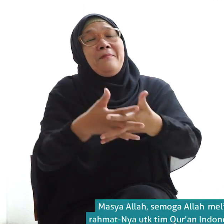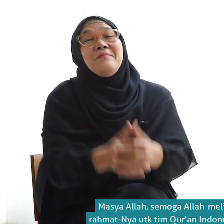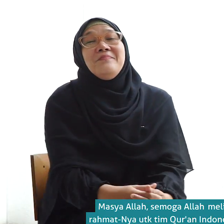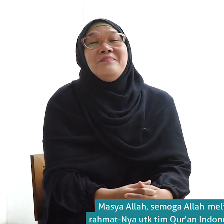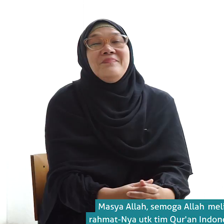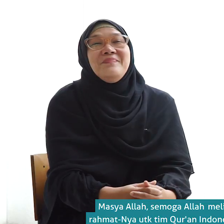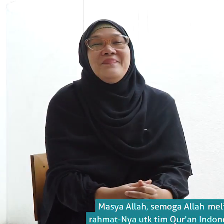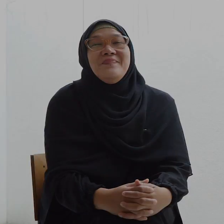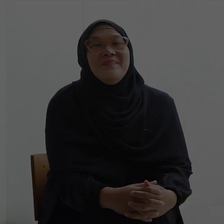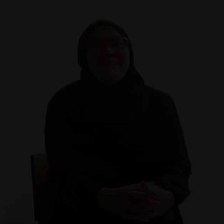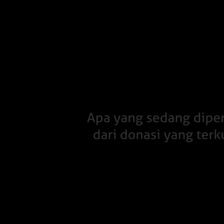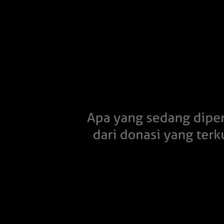Indonesia Project.